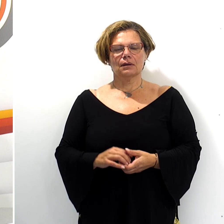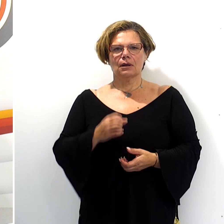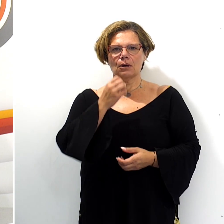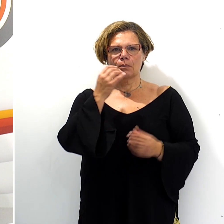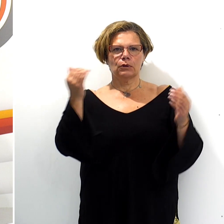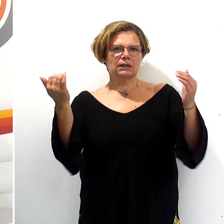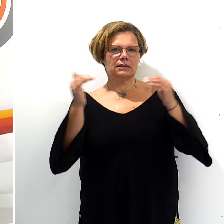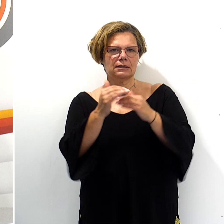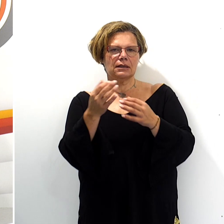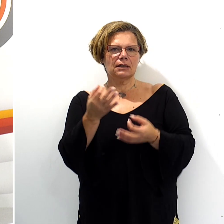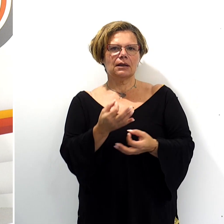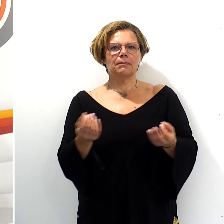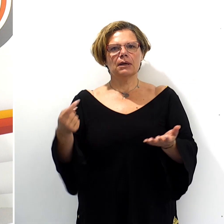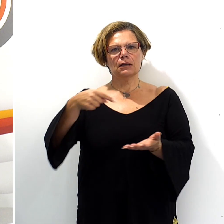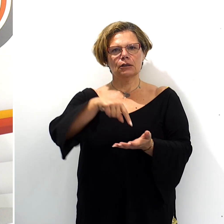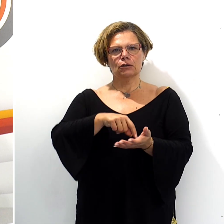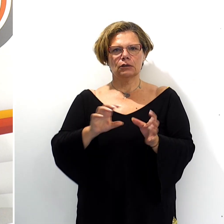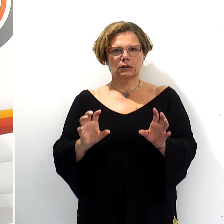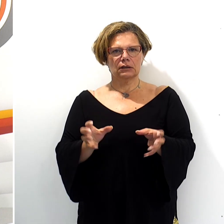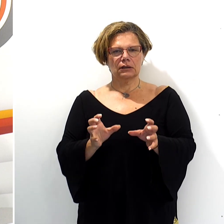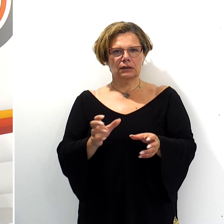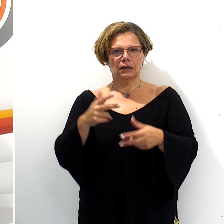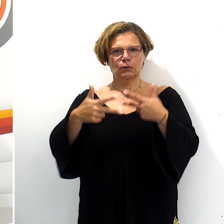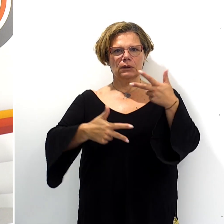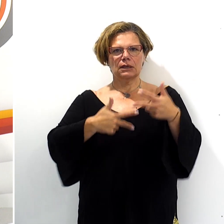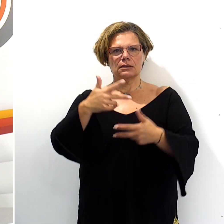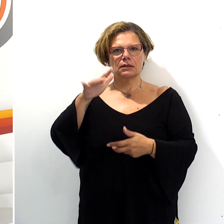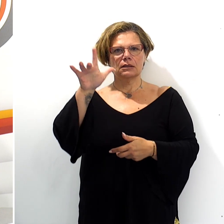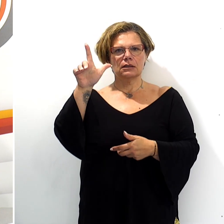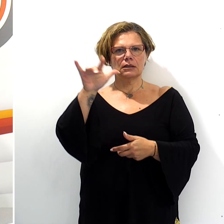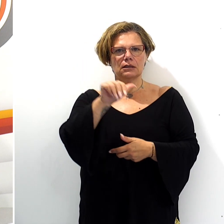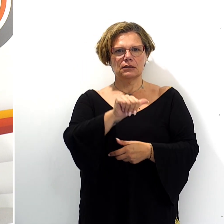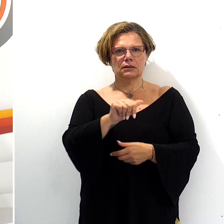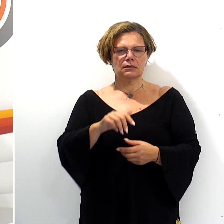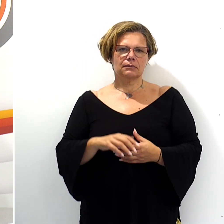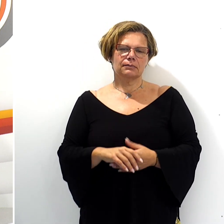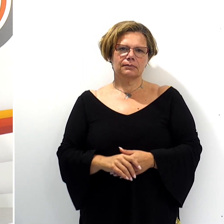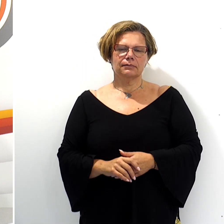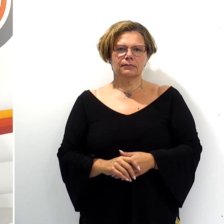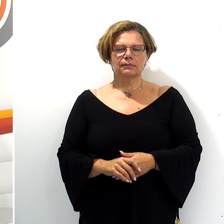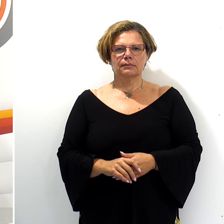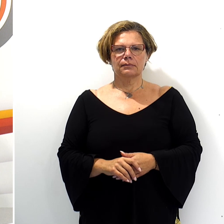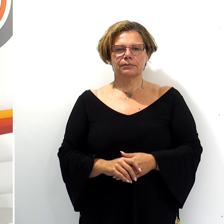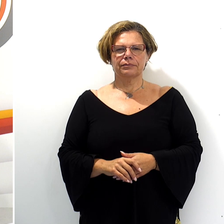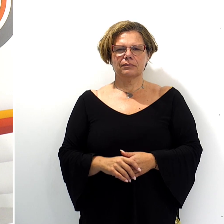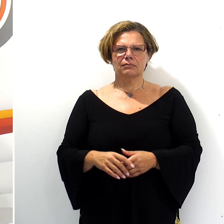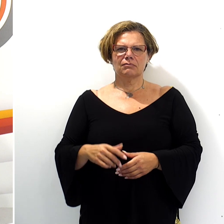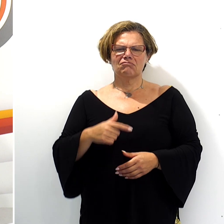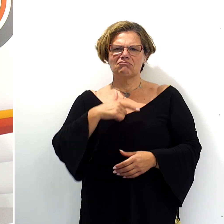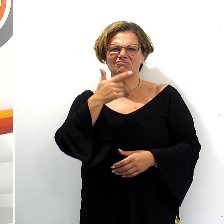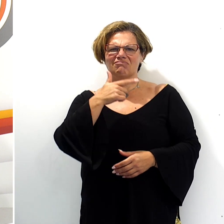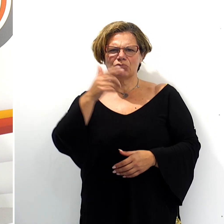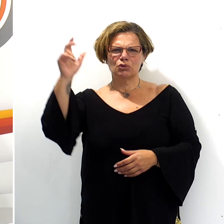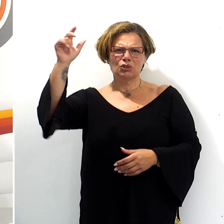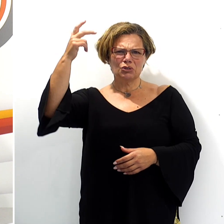Buonasera e Ben ritrovati con il telegiornale nella lingua dei segni maltempo